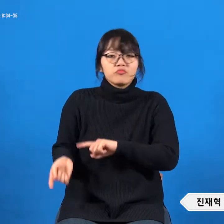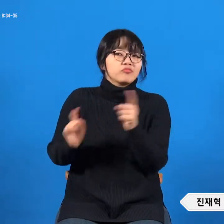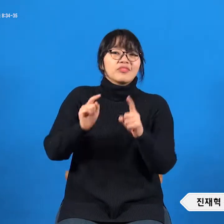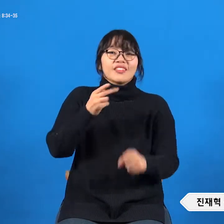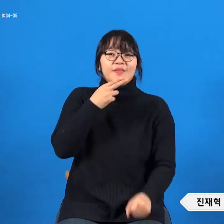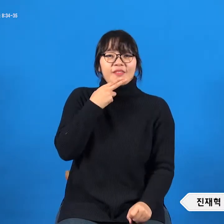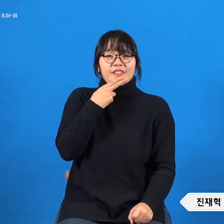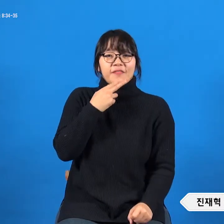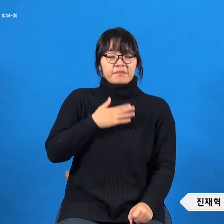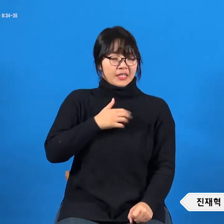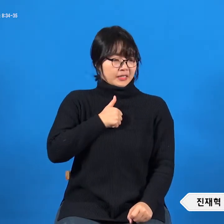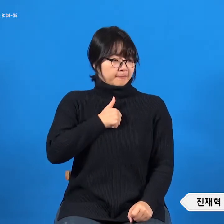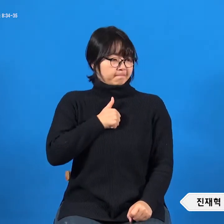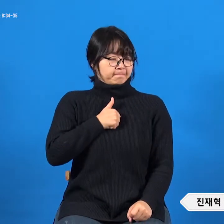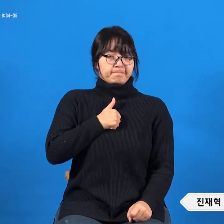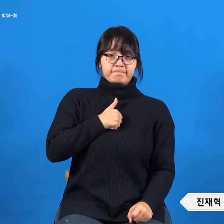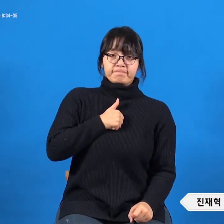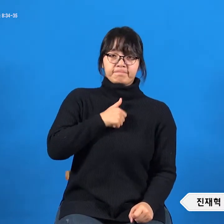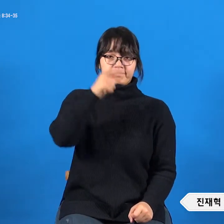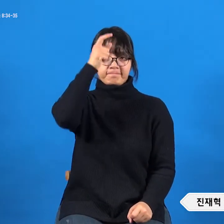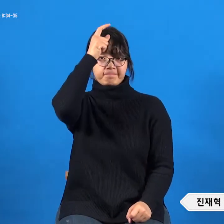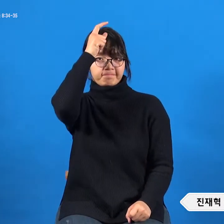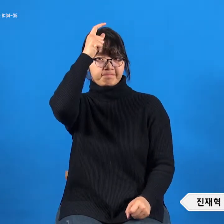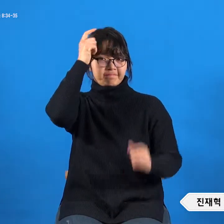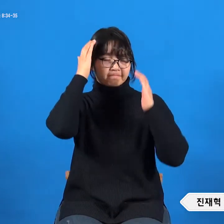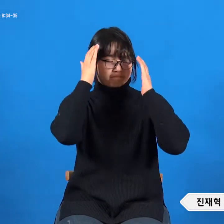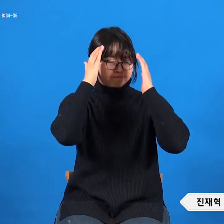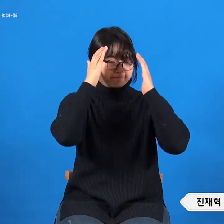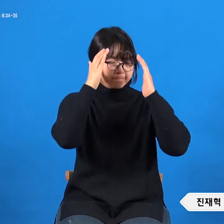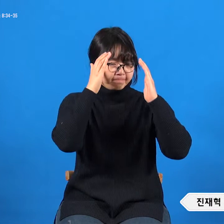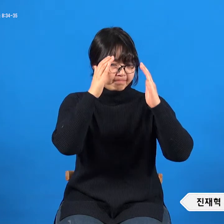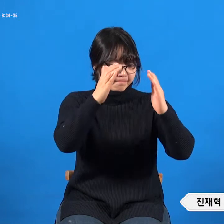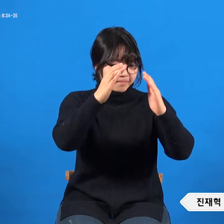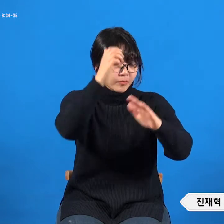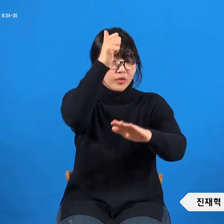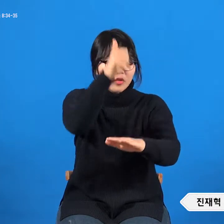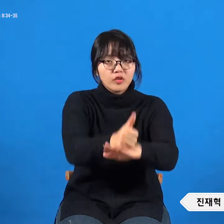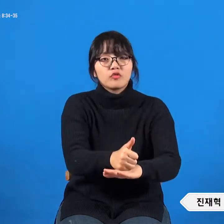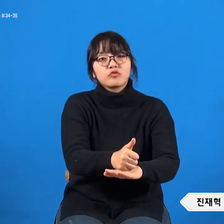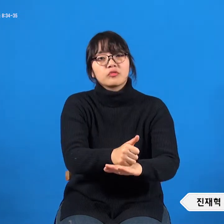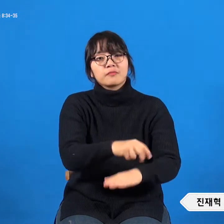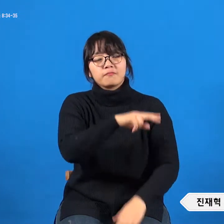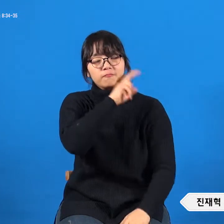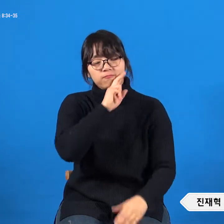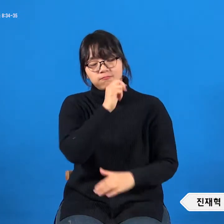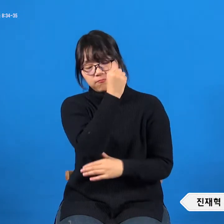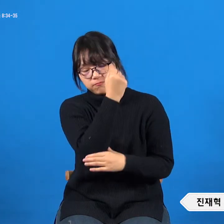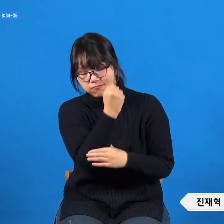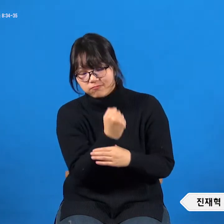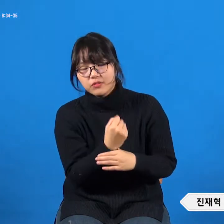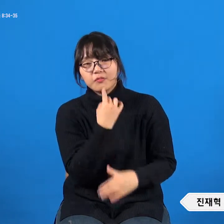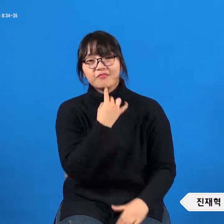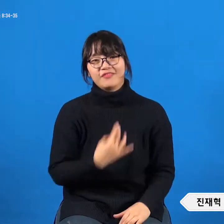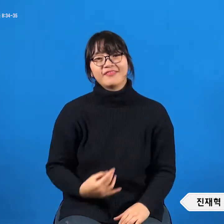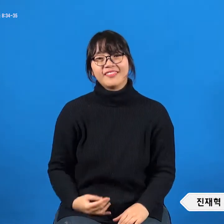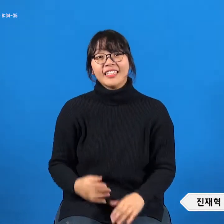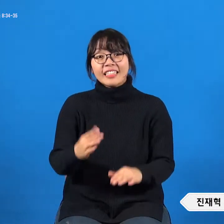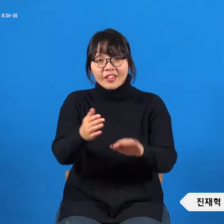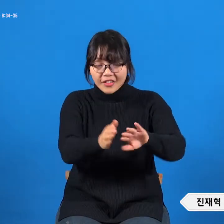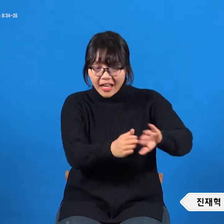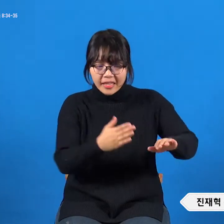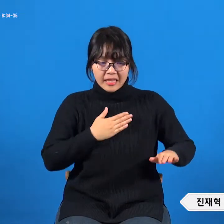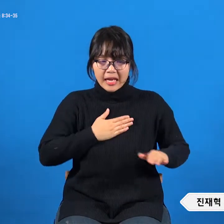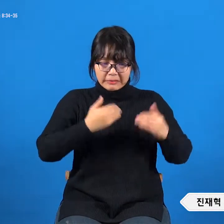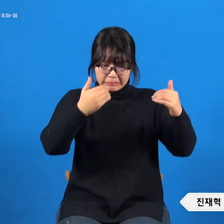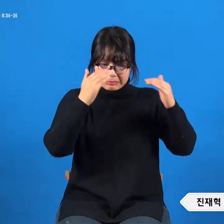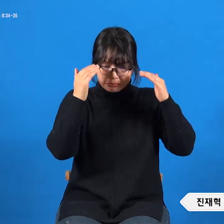추구하면 결국에는 미움과 외로움과 절망과 분노와 파멸과 부패만 얻는다. 그러나 그리스도를 추구하면 그분을